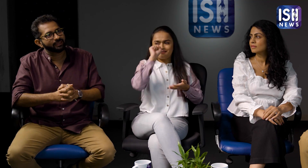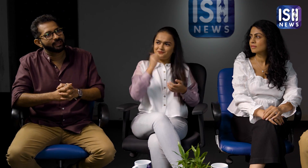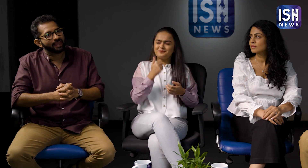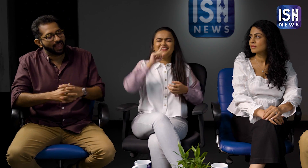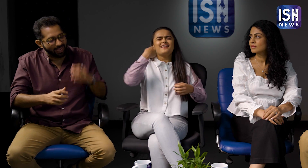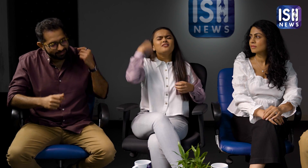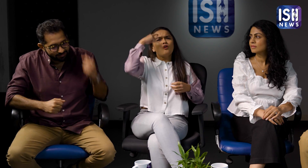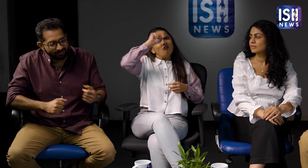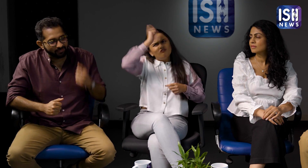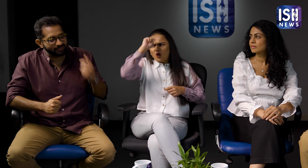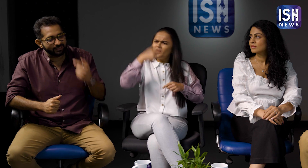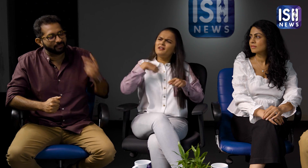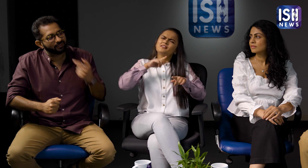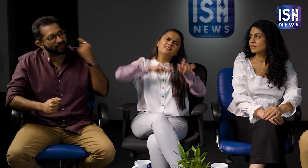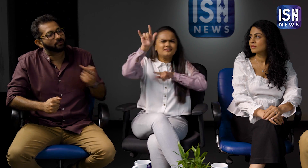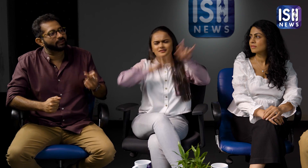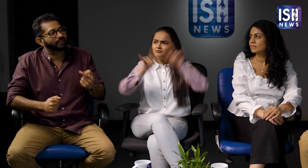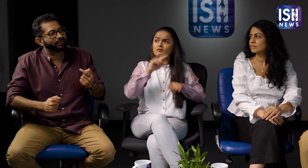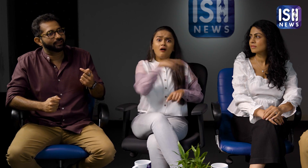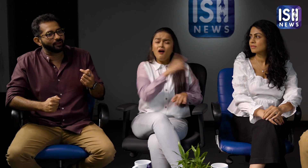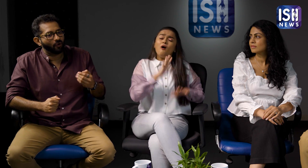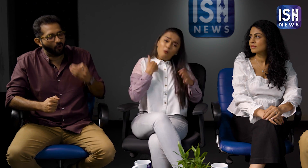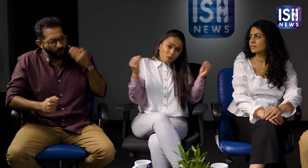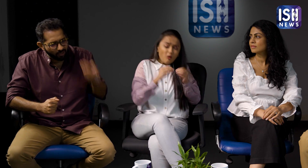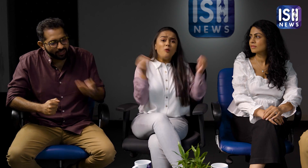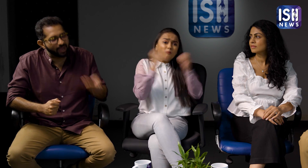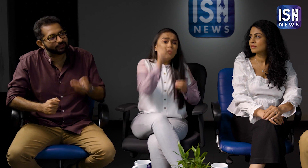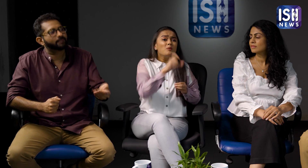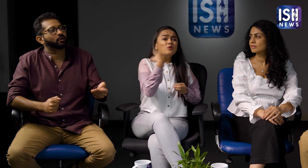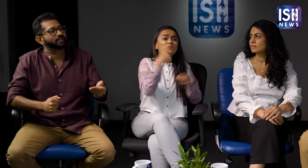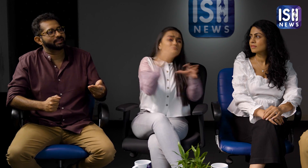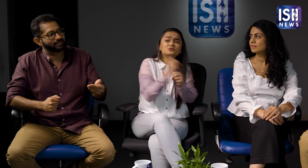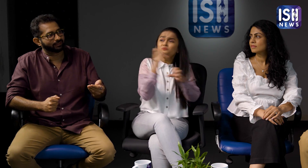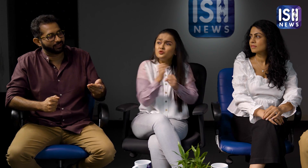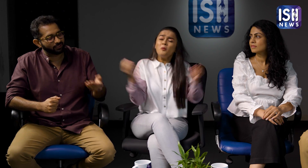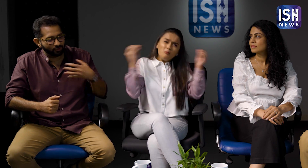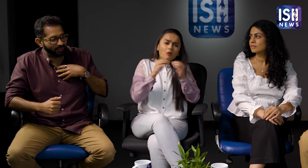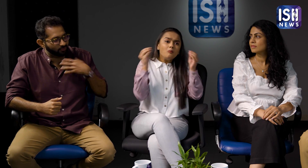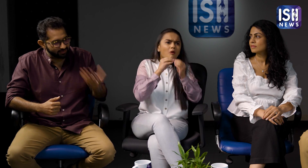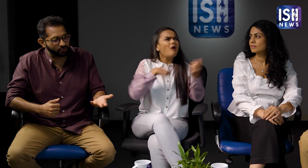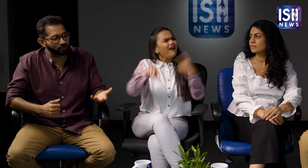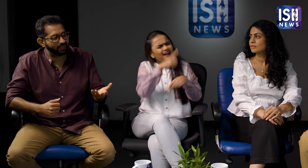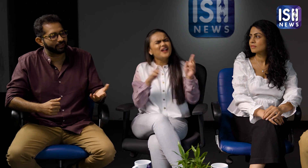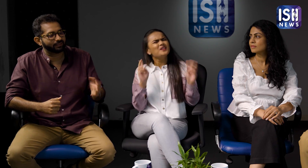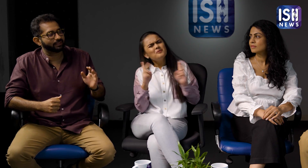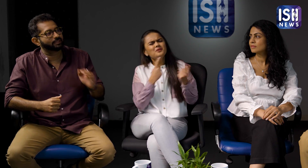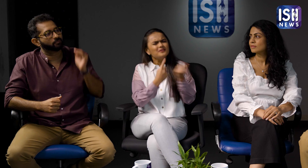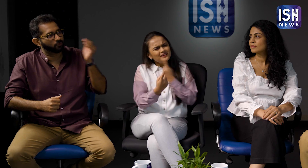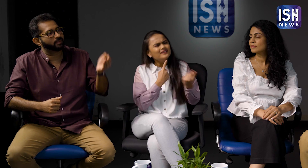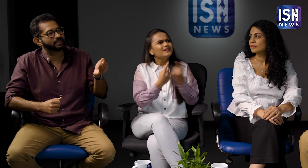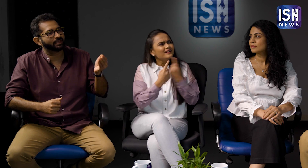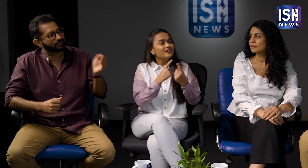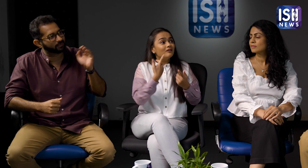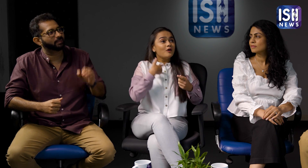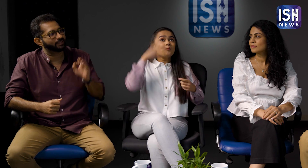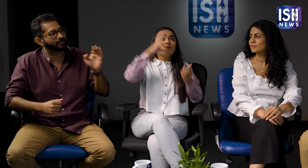भी जाएंगे एंड स्टिल मानसी एंड पार्थिव केप्ट ऑन थिंकिंग कि और कहाँ तक पहुंचाया जा सकता है। तो मैंने तो ऐसे जोक भी किया था कि जब